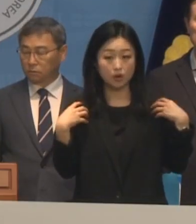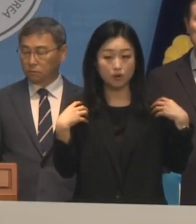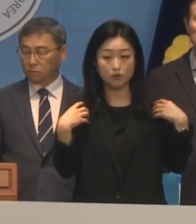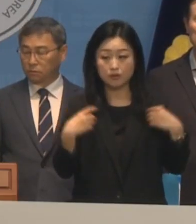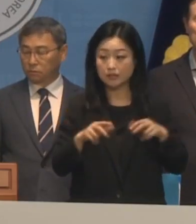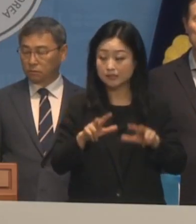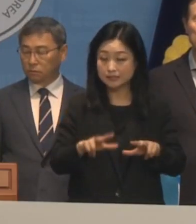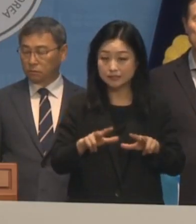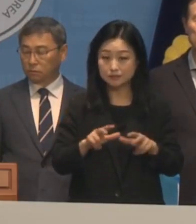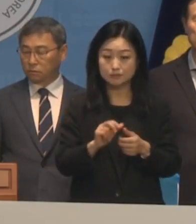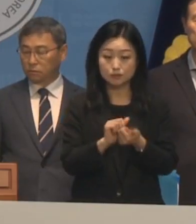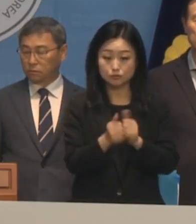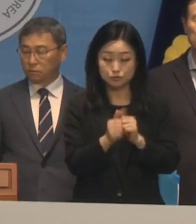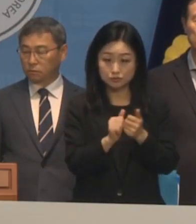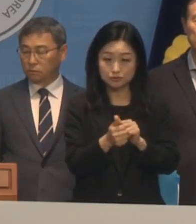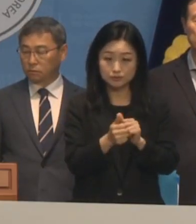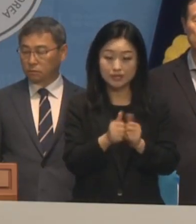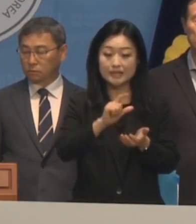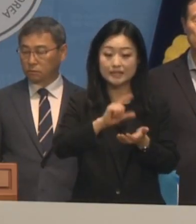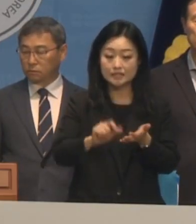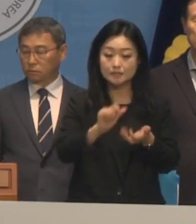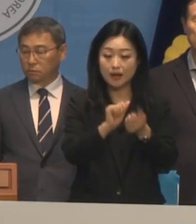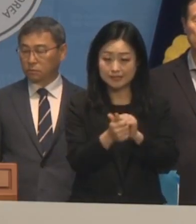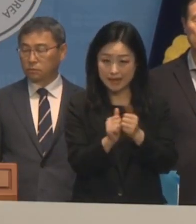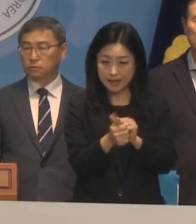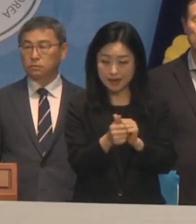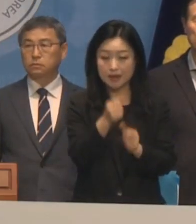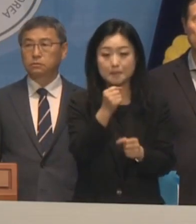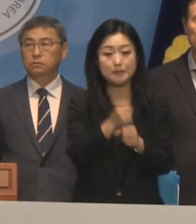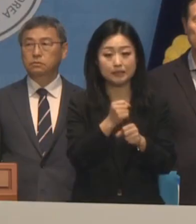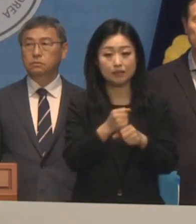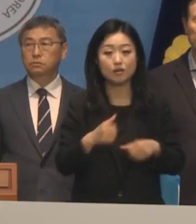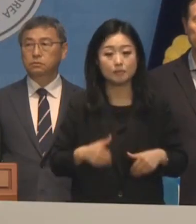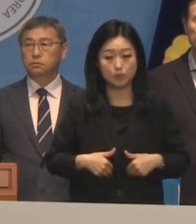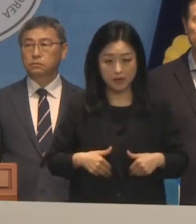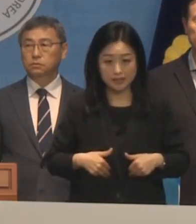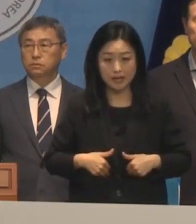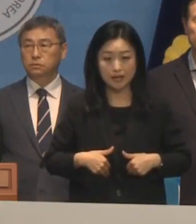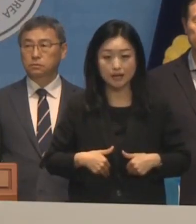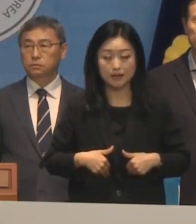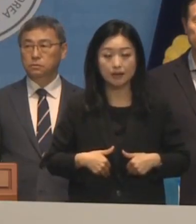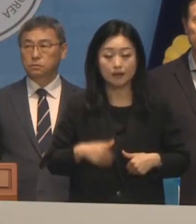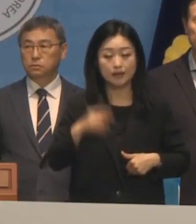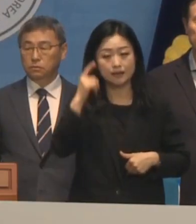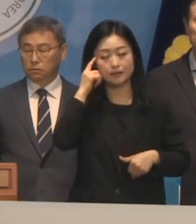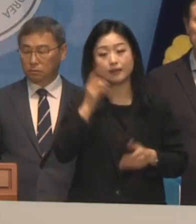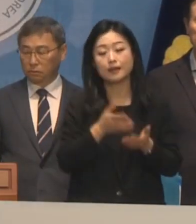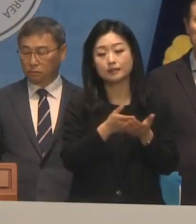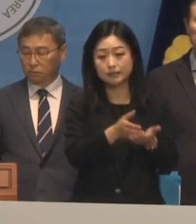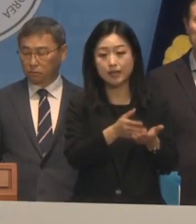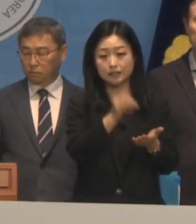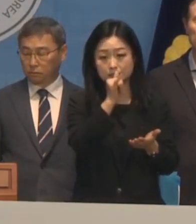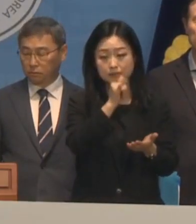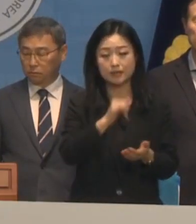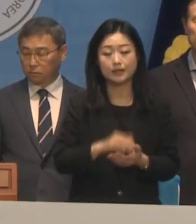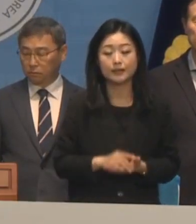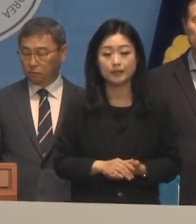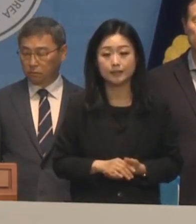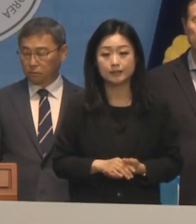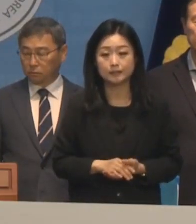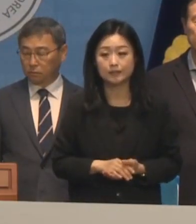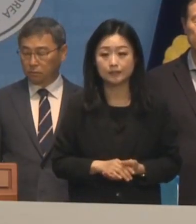1조 원, 학교용지 부담금 연간 2천억 등 세입 감소가